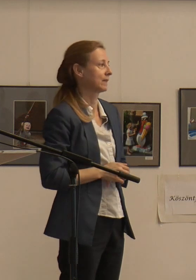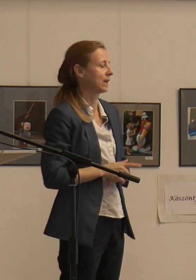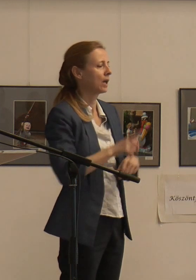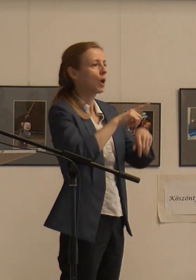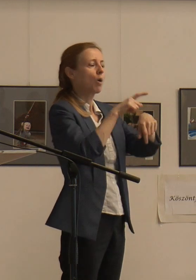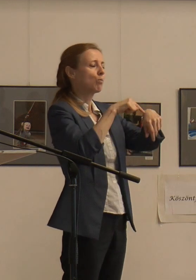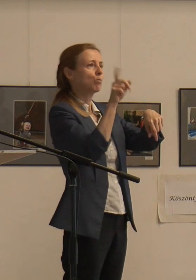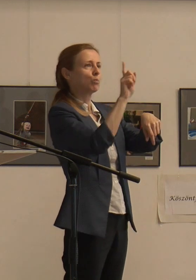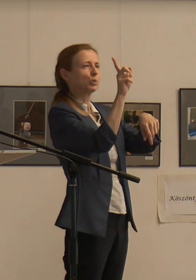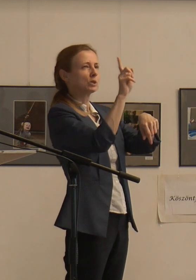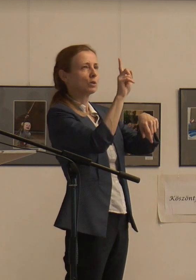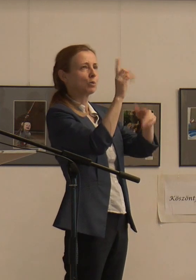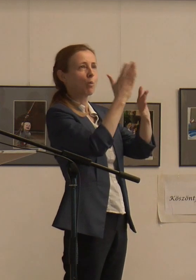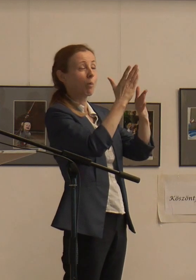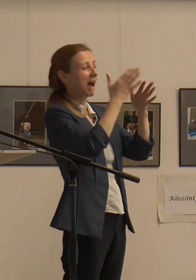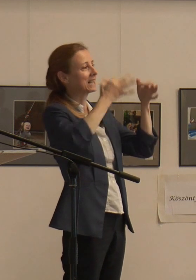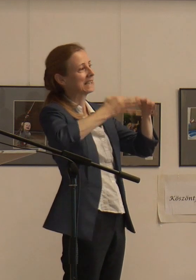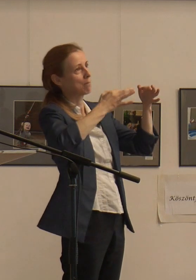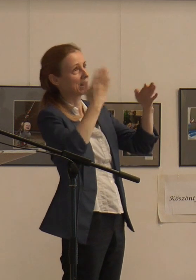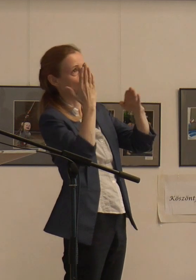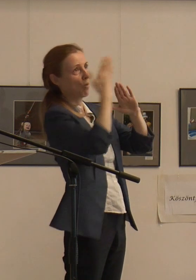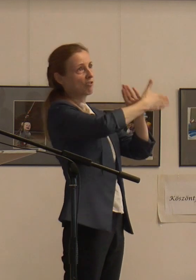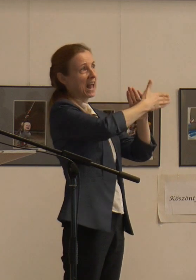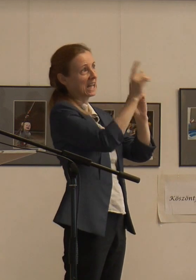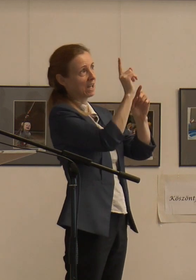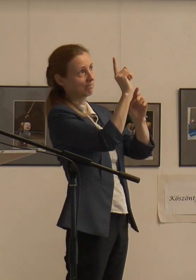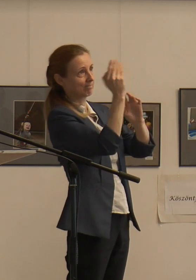A mutatónk is már olyan a temetőkkel, mint az.